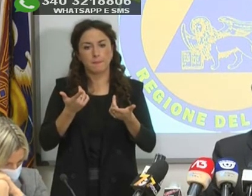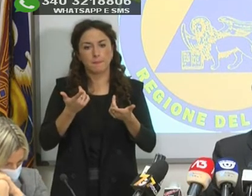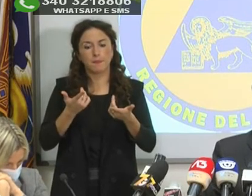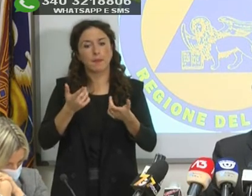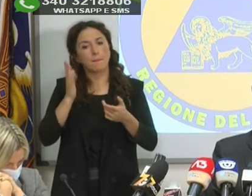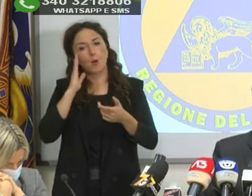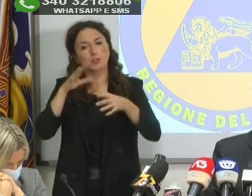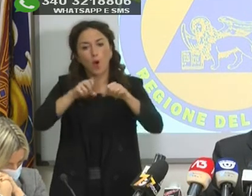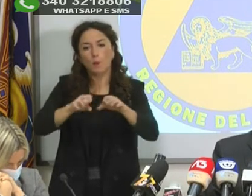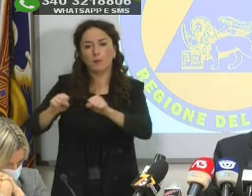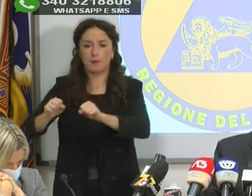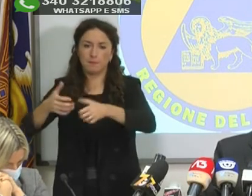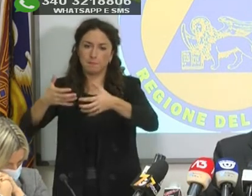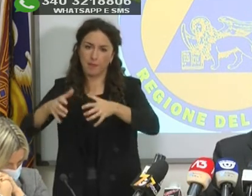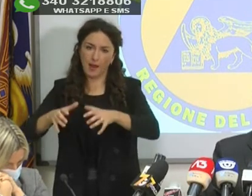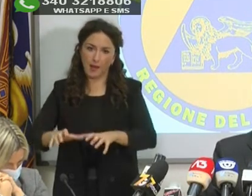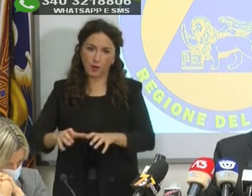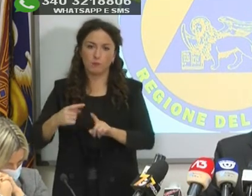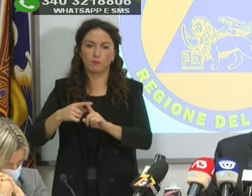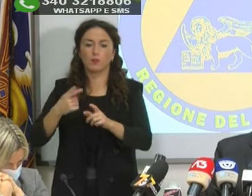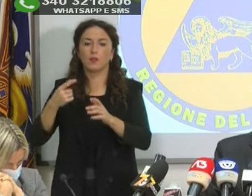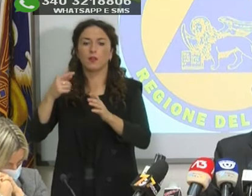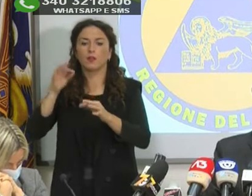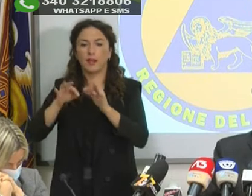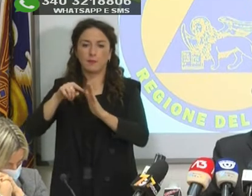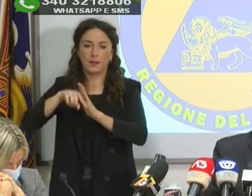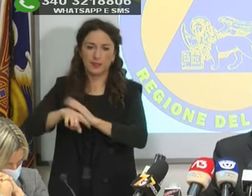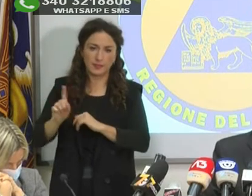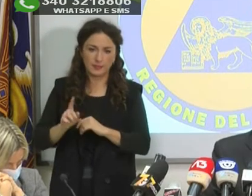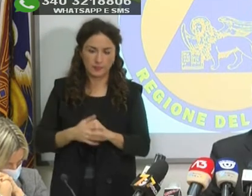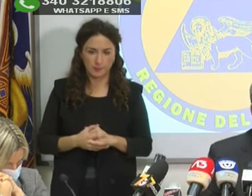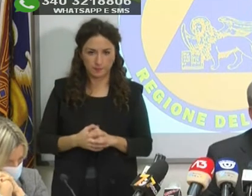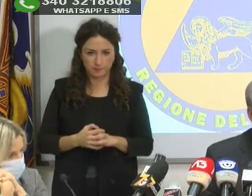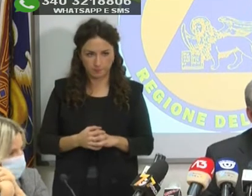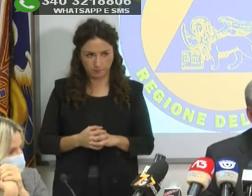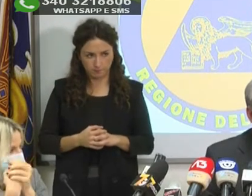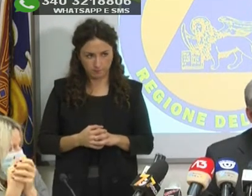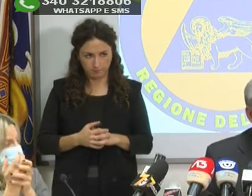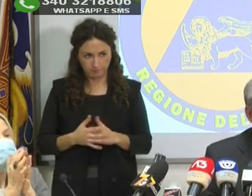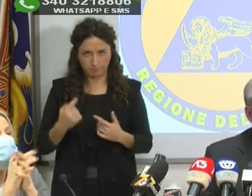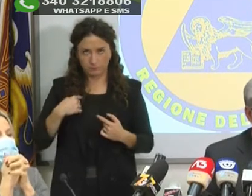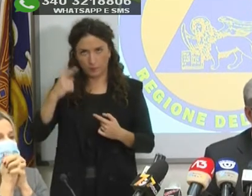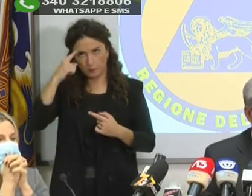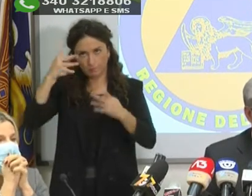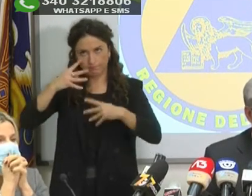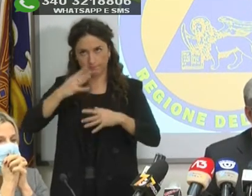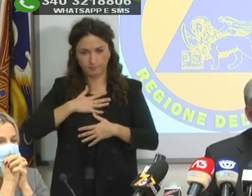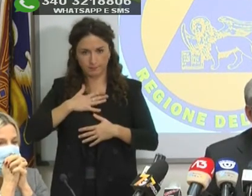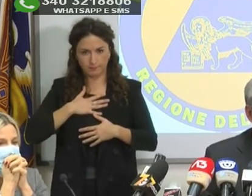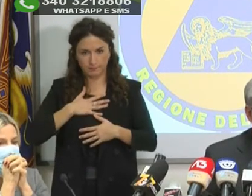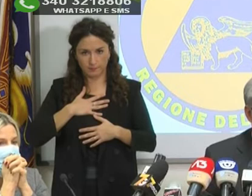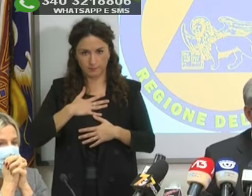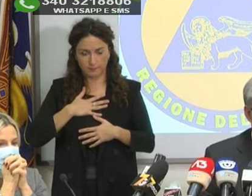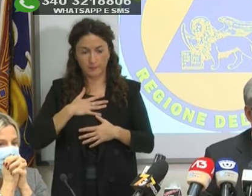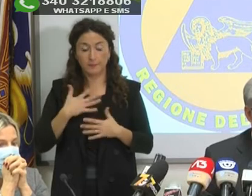dell'occupazione dei posti letto in terapia intensiva e in terapia non intensiva. Ecco, questa è una nozione che mi sono dato io. Ovviamente,